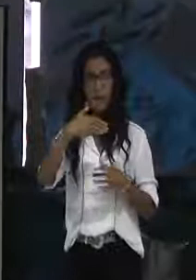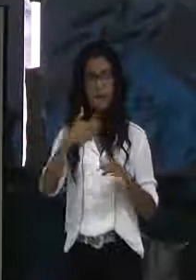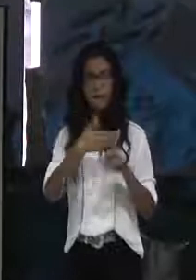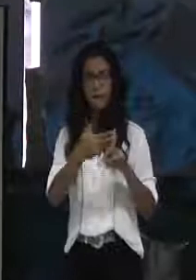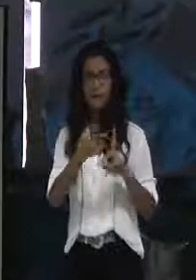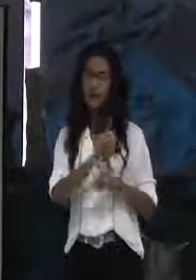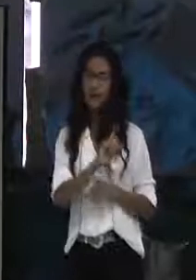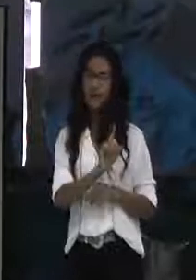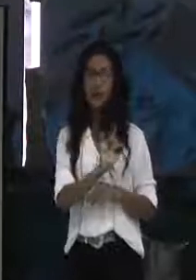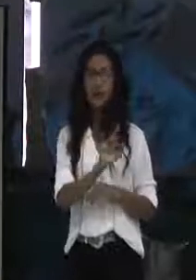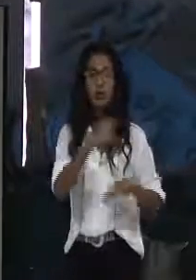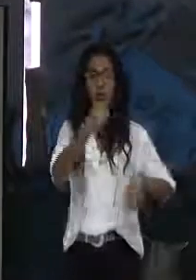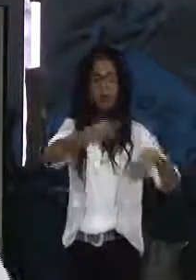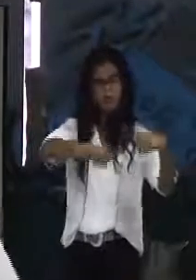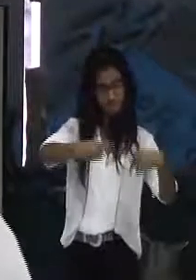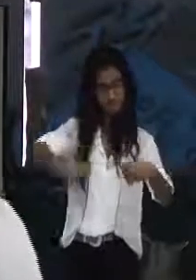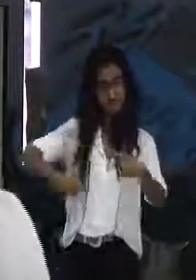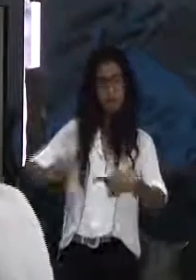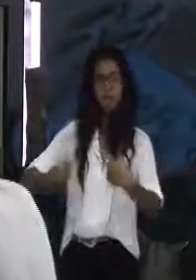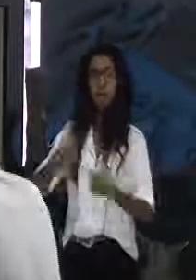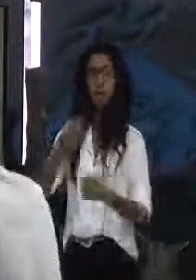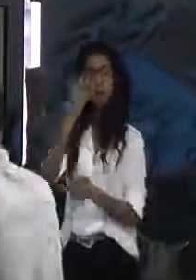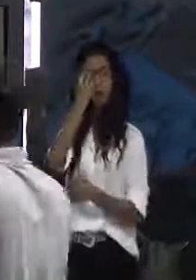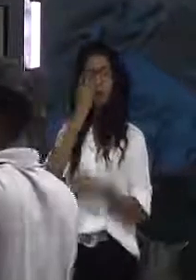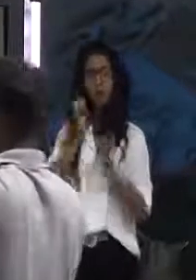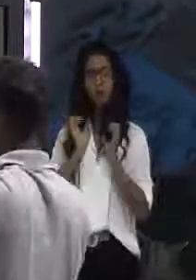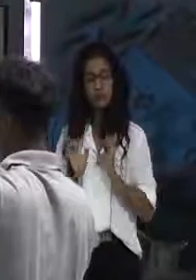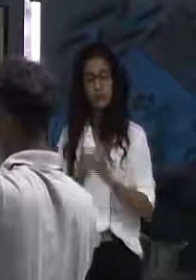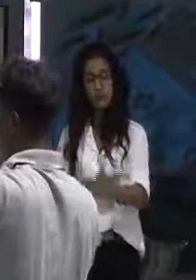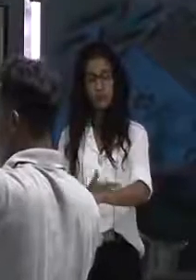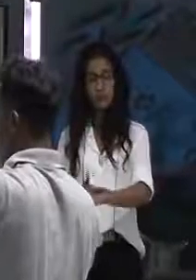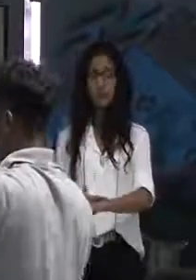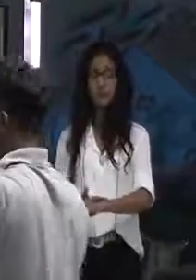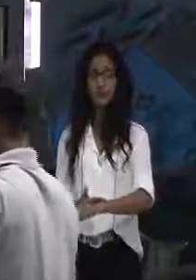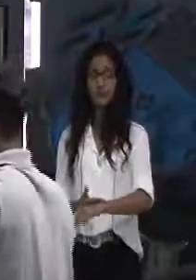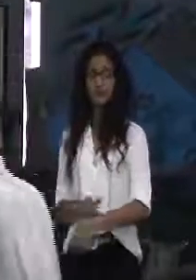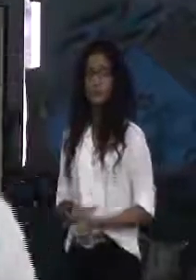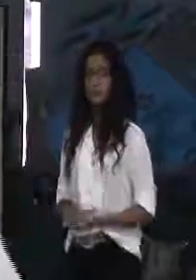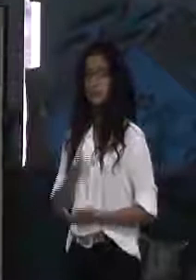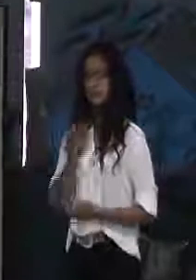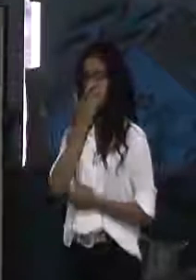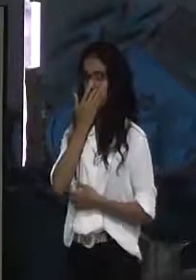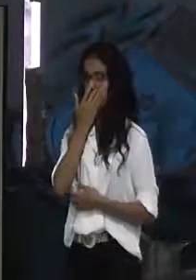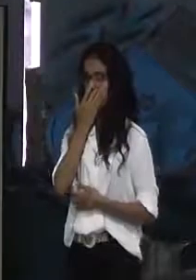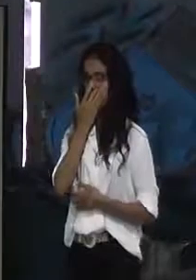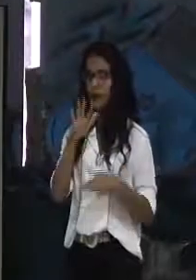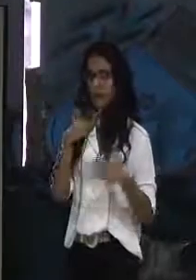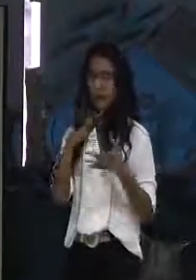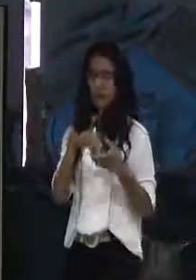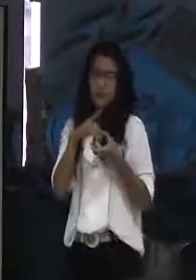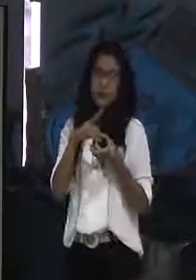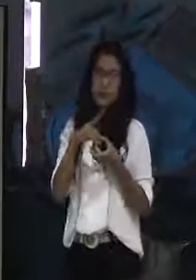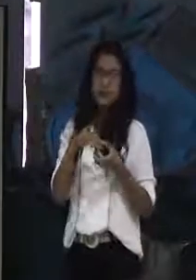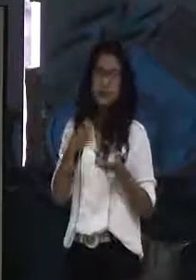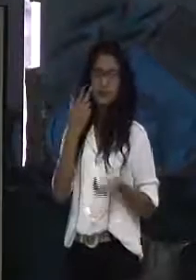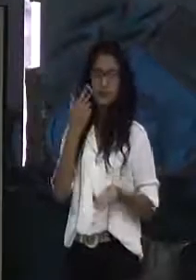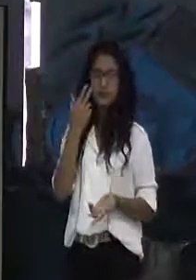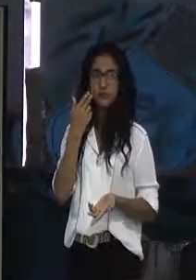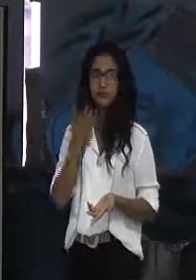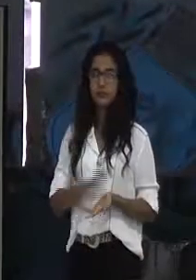aqui discutir as questões com seriedade, com respeito, porque é assim que se vive na democracia, né? Respeitando